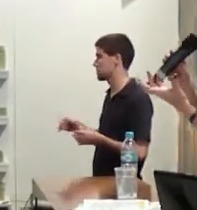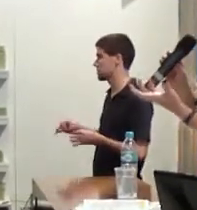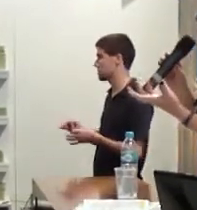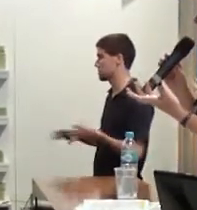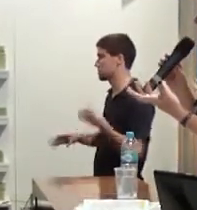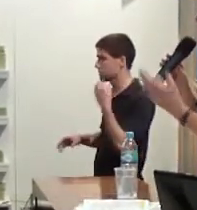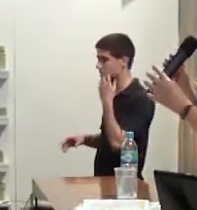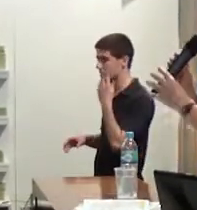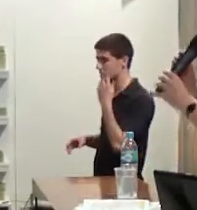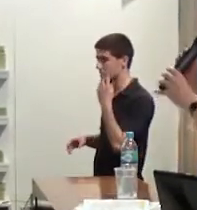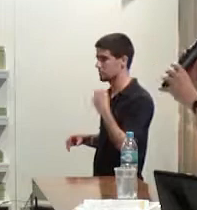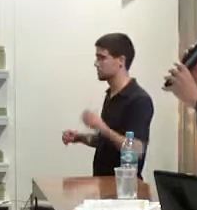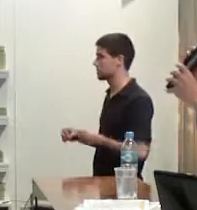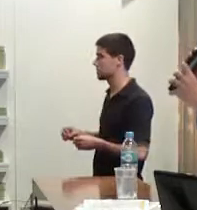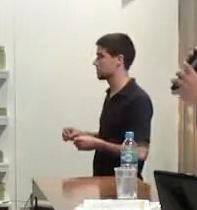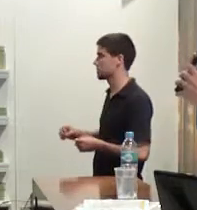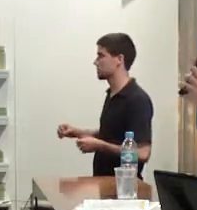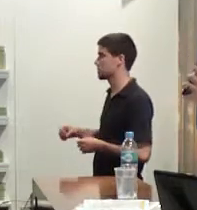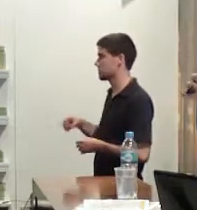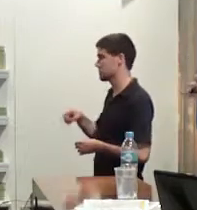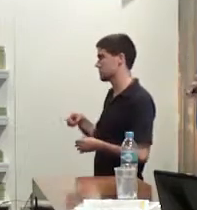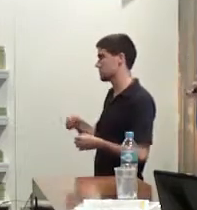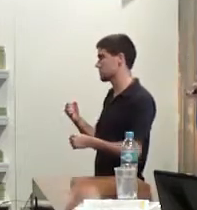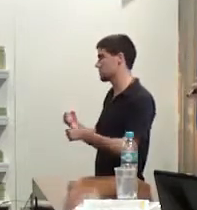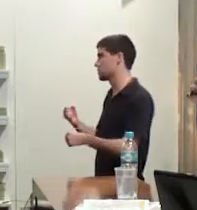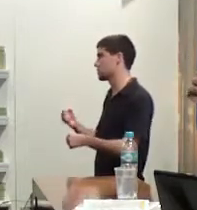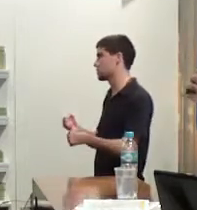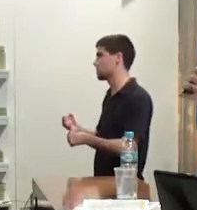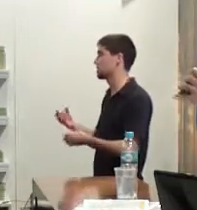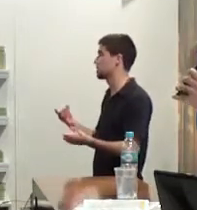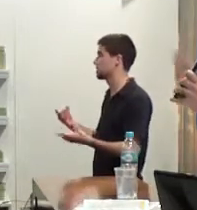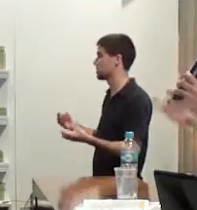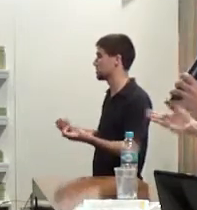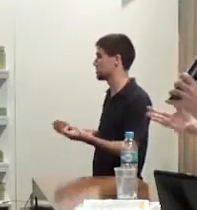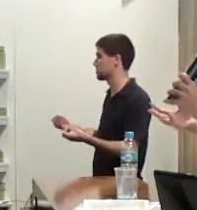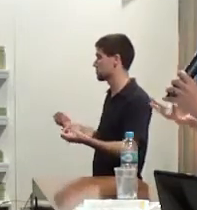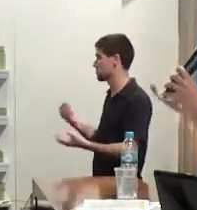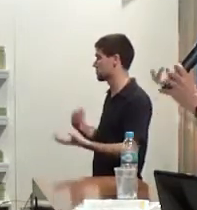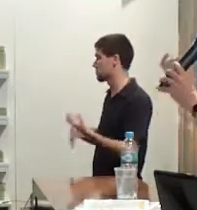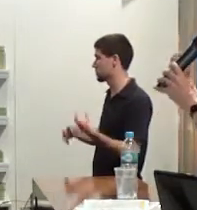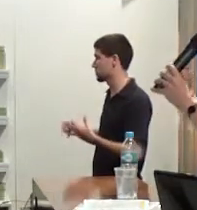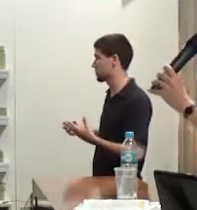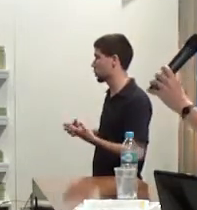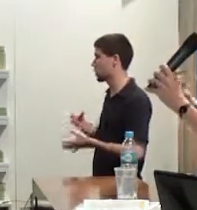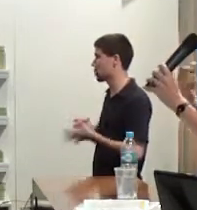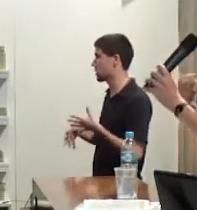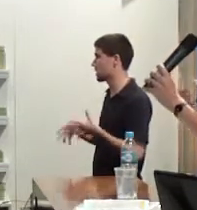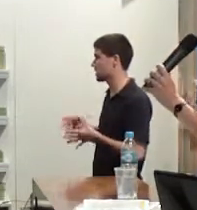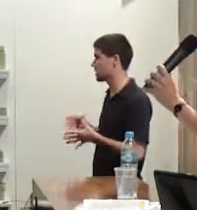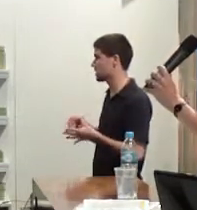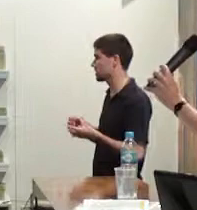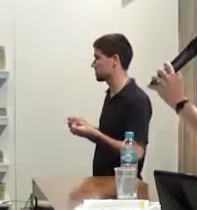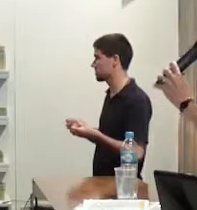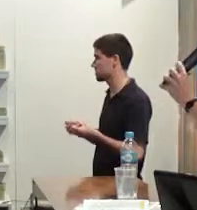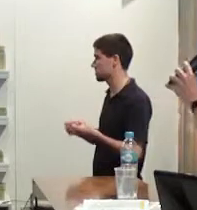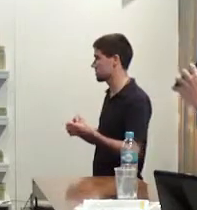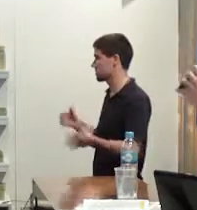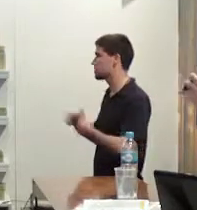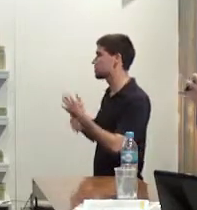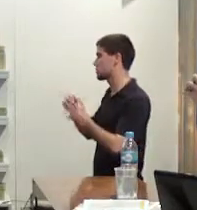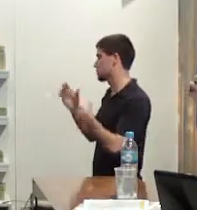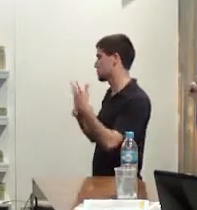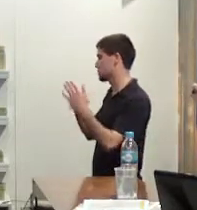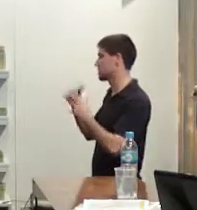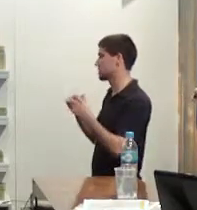en la ciudad de Brujas y nosotros tenemos presentado un proyecto de ley para proteger como patrimonio